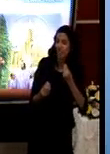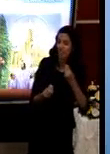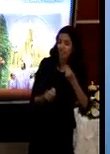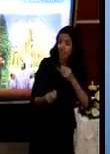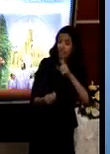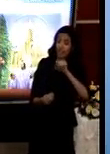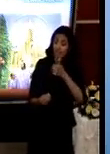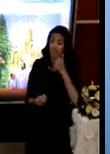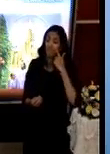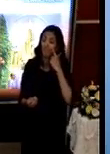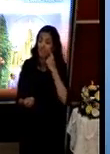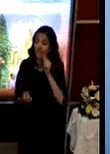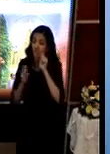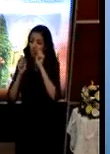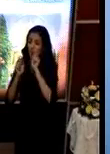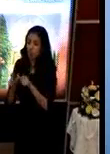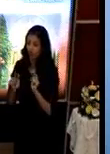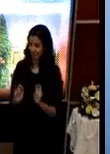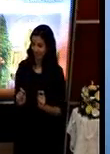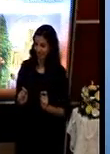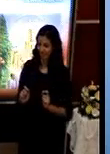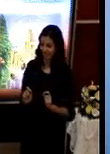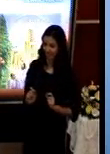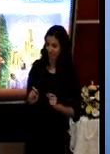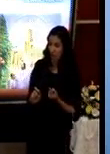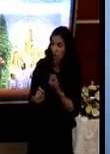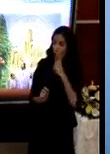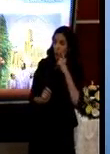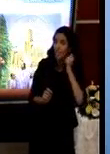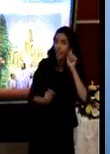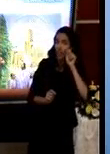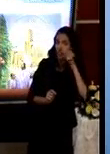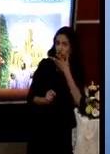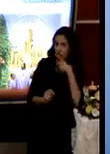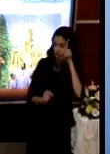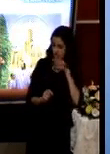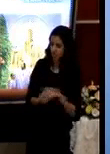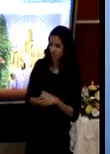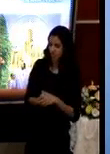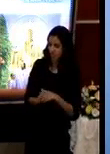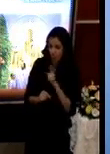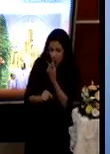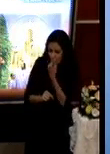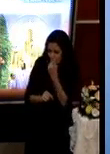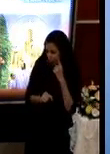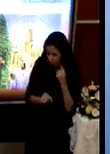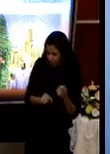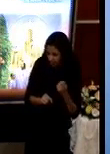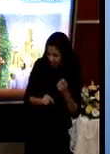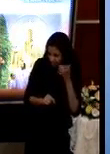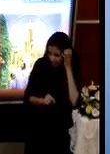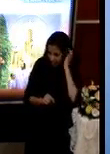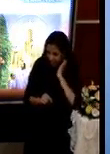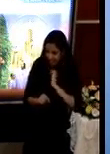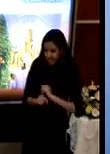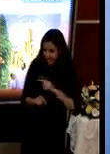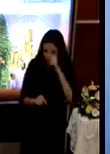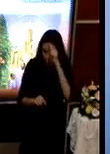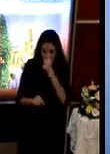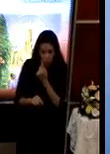tus quehaceres. Pero quiero que dediques un solo día para mí. ¿Es mucho pedir? ¿Es mucho lo que te pide Dios?